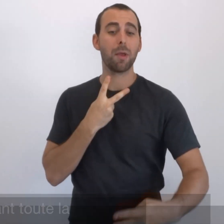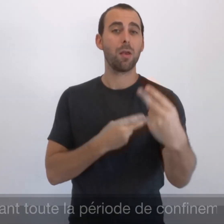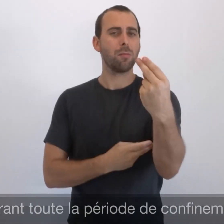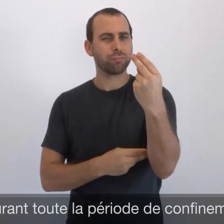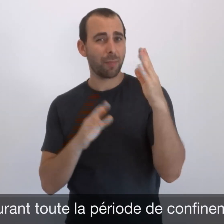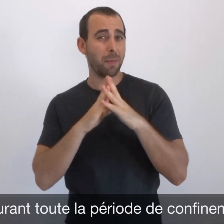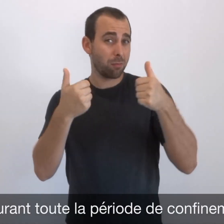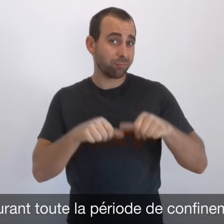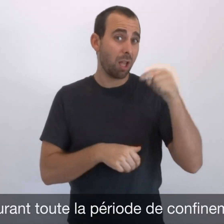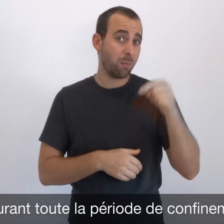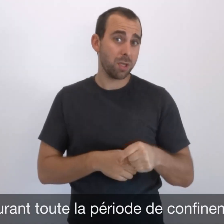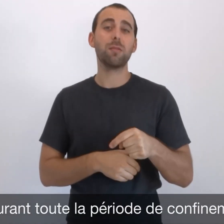Durant toute la période de confinement,